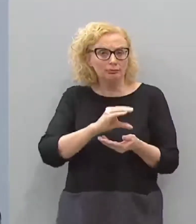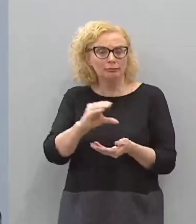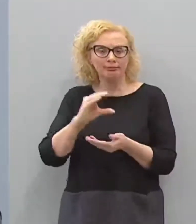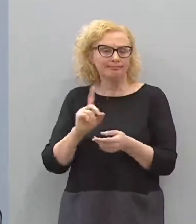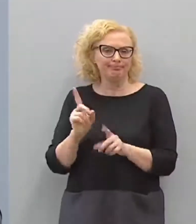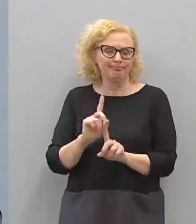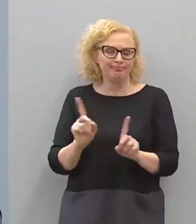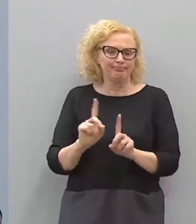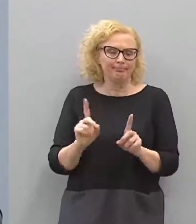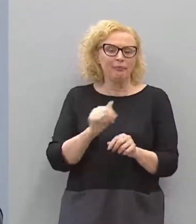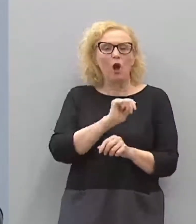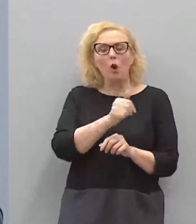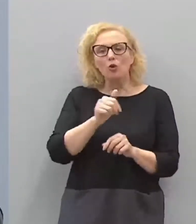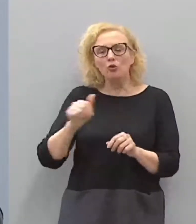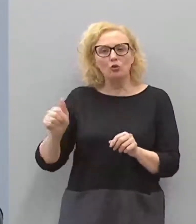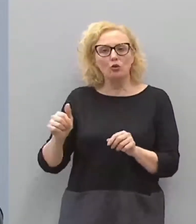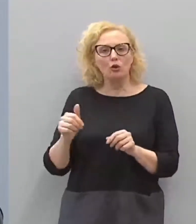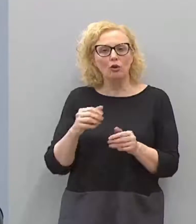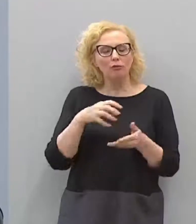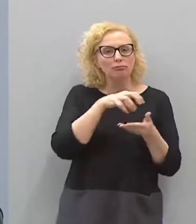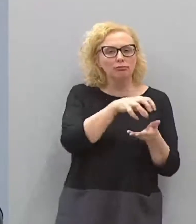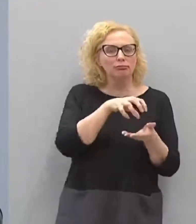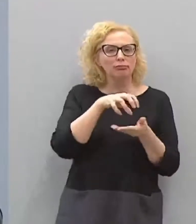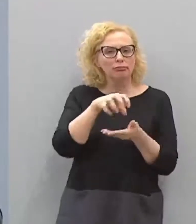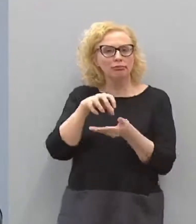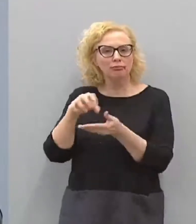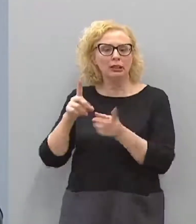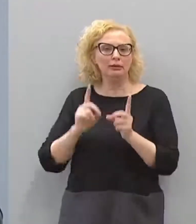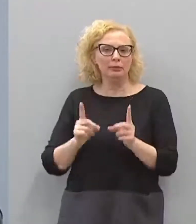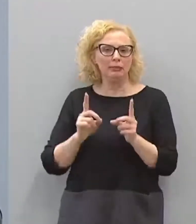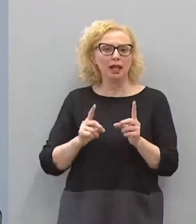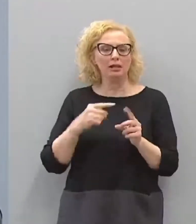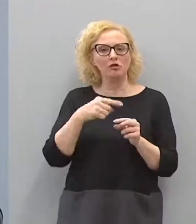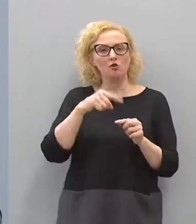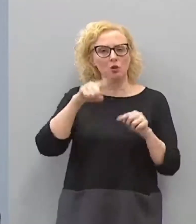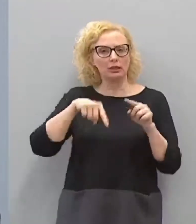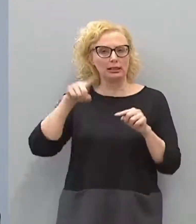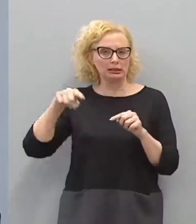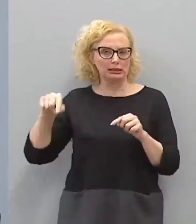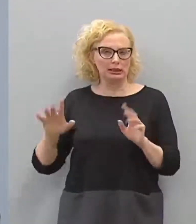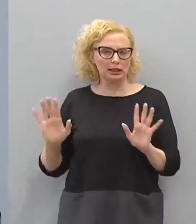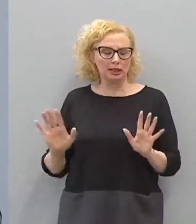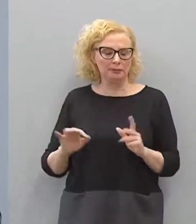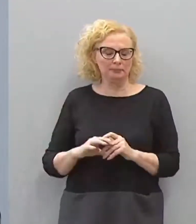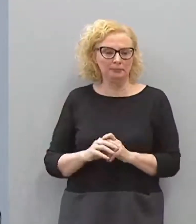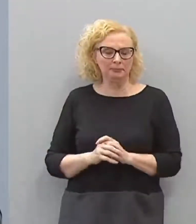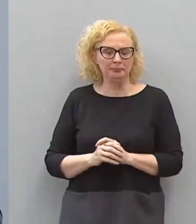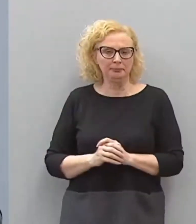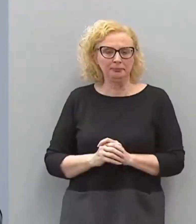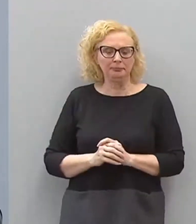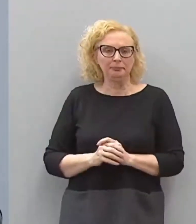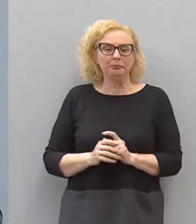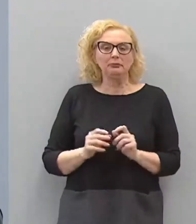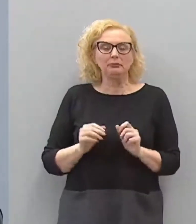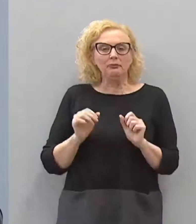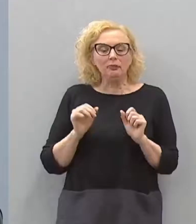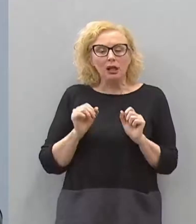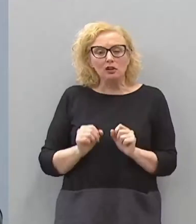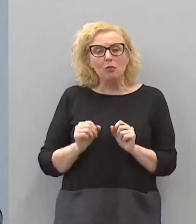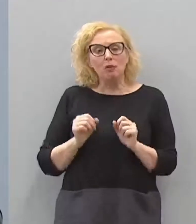propria sulla base delle caratteristiche statistiche diciamo eventualmente si può fare un ragionamento